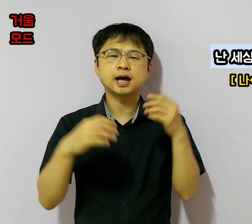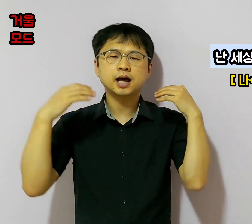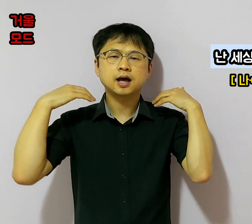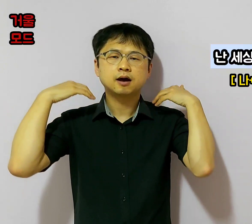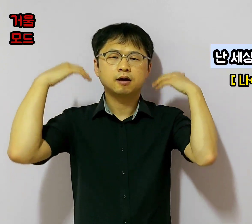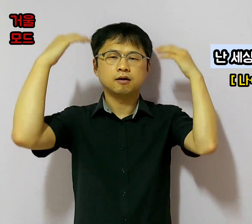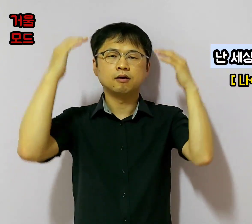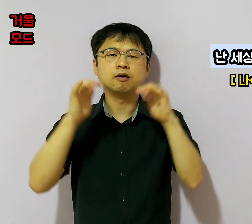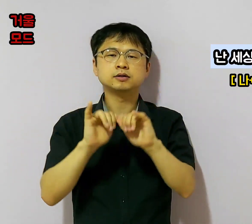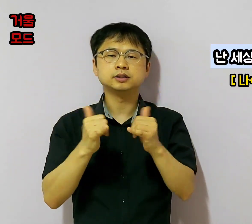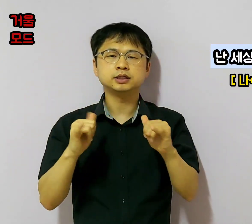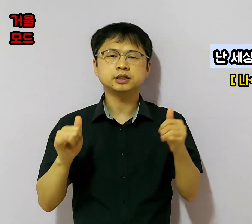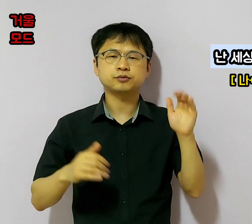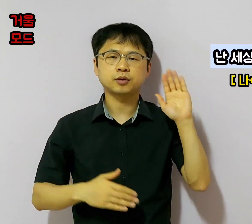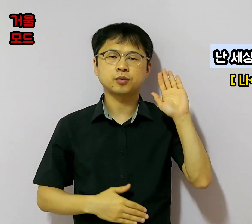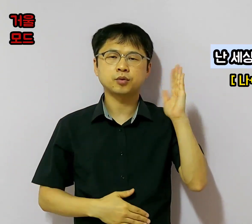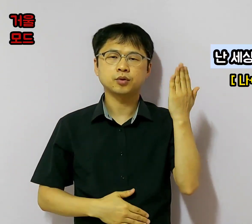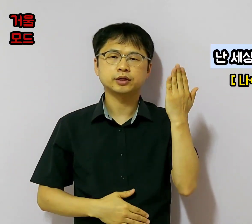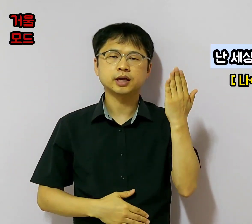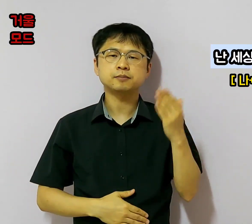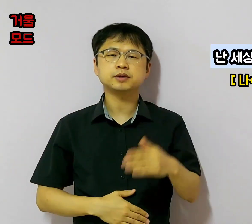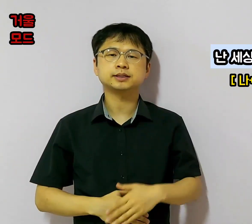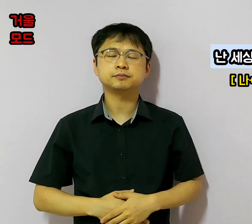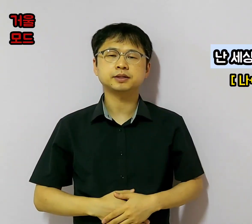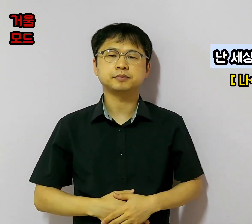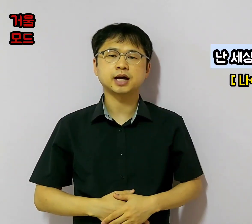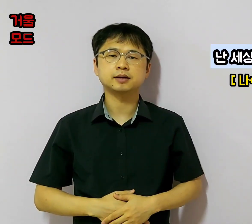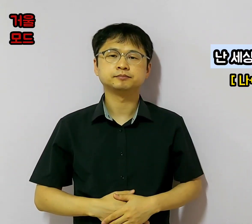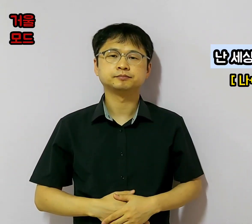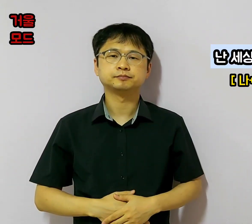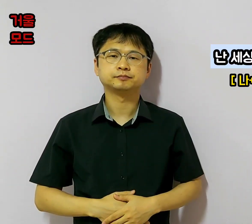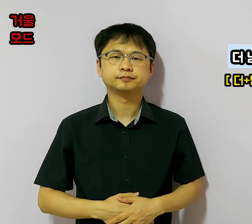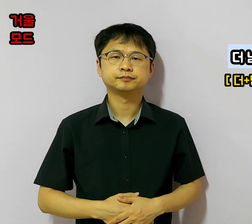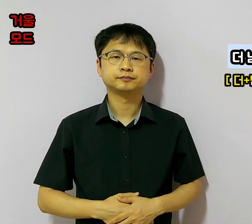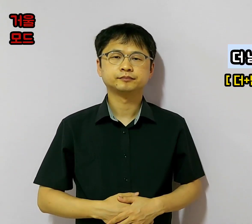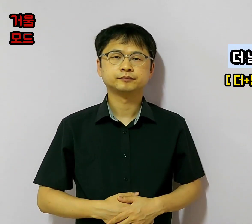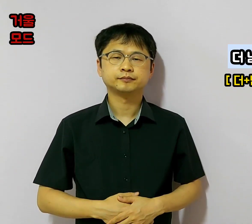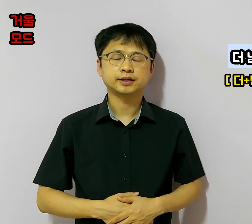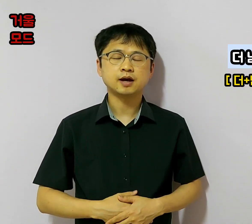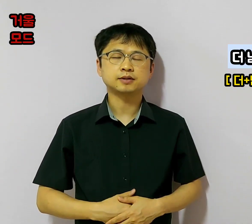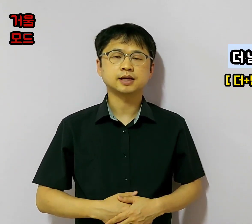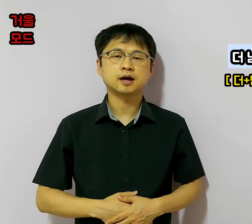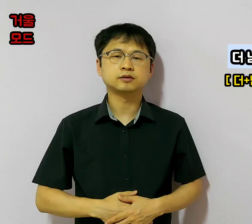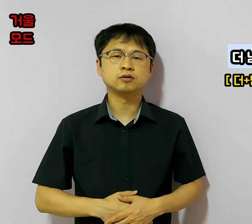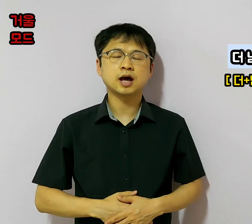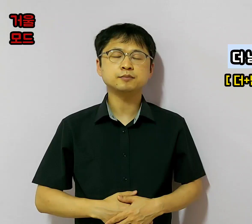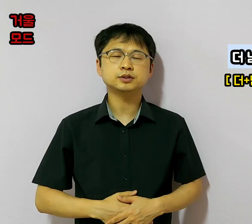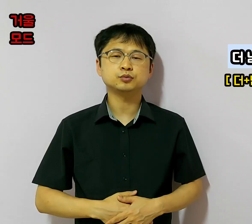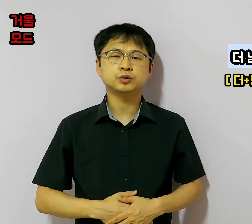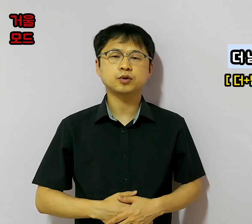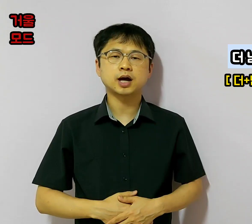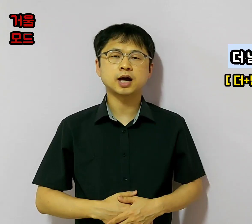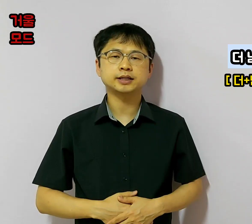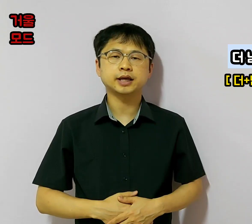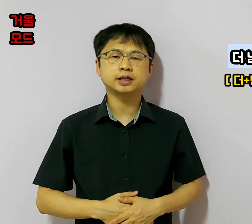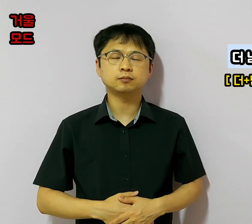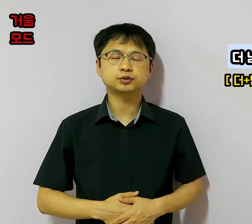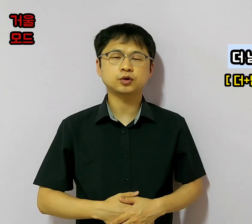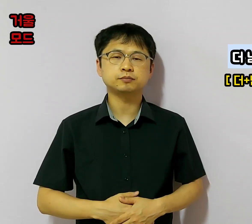어느샌가 어른이 되고 이렇게 표현하시면 됩니다. 네, 다음 가사 더 남은 위로가 내겐